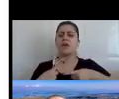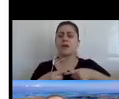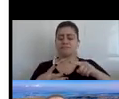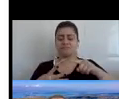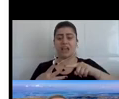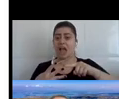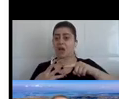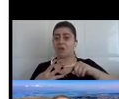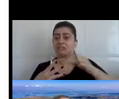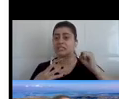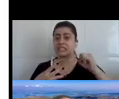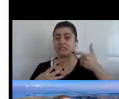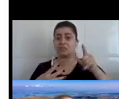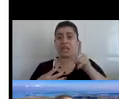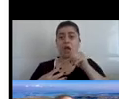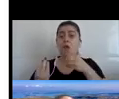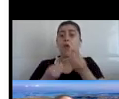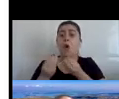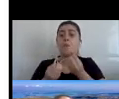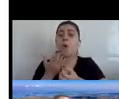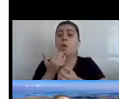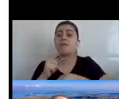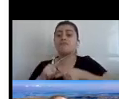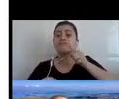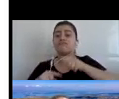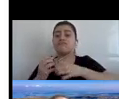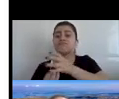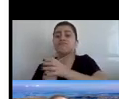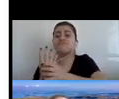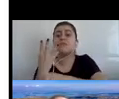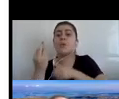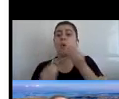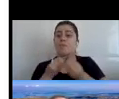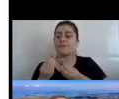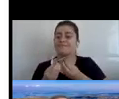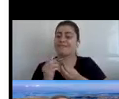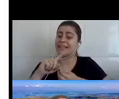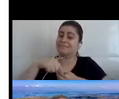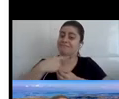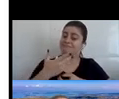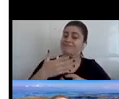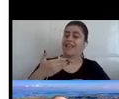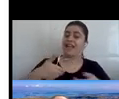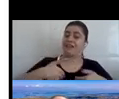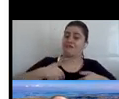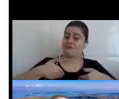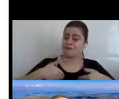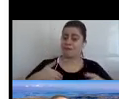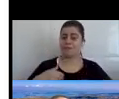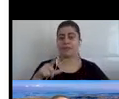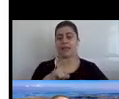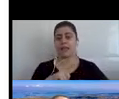alimento e a gente tem grande questão da fome. Então, aqui só para entender que a gente parte do ambiente natural, a gente